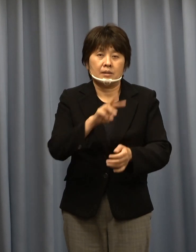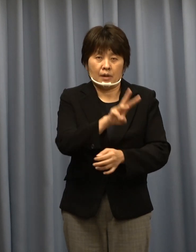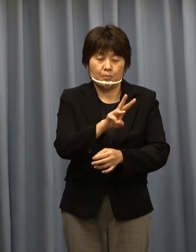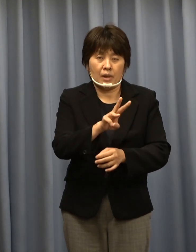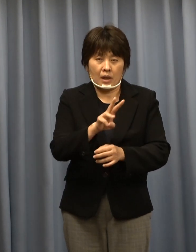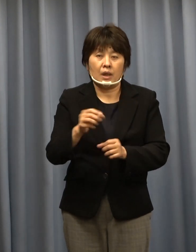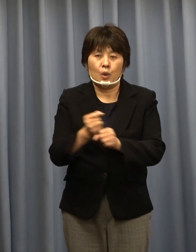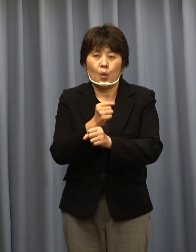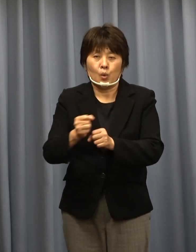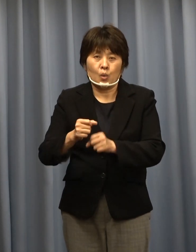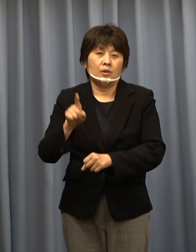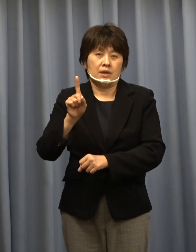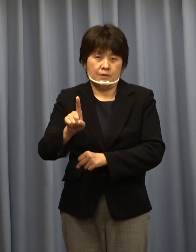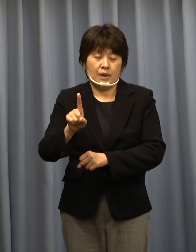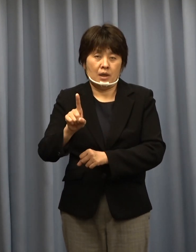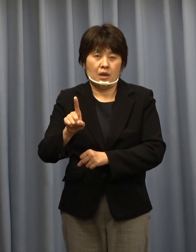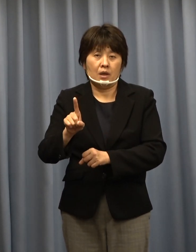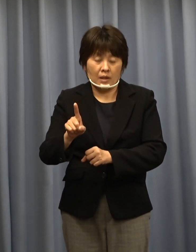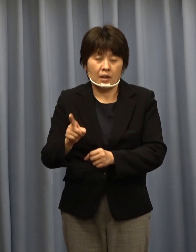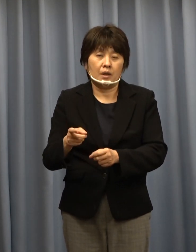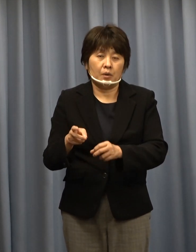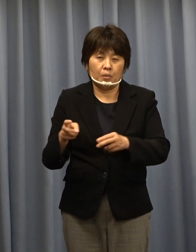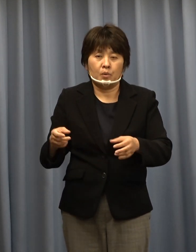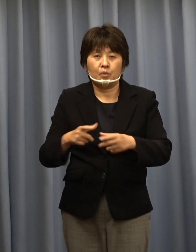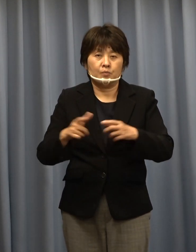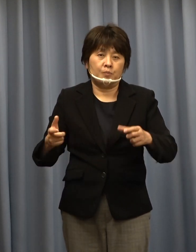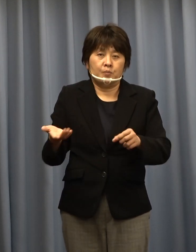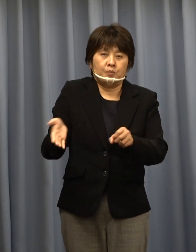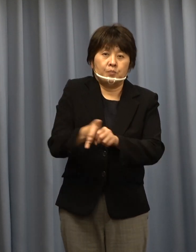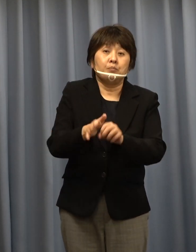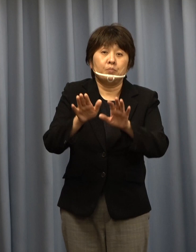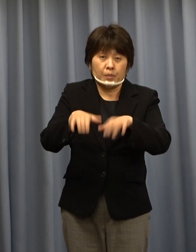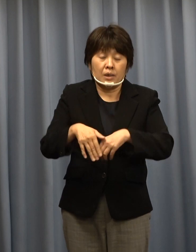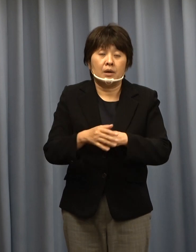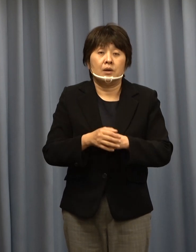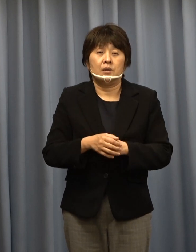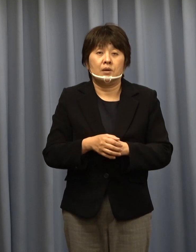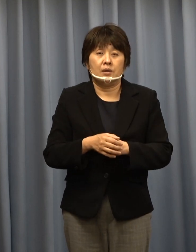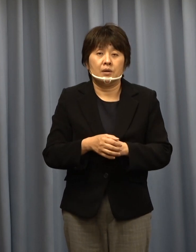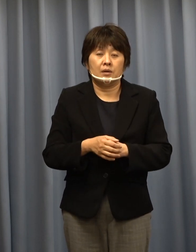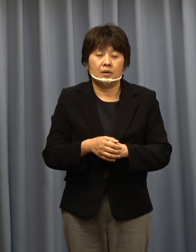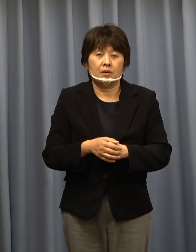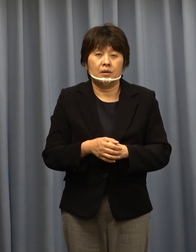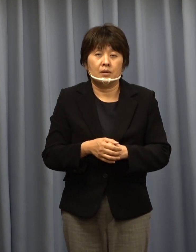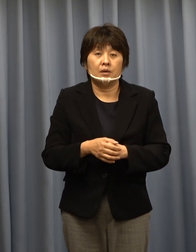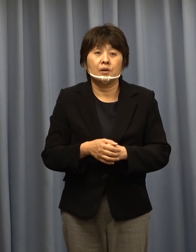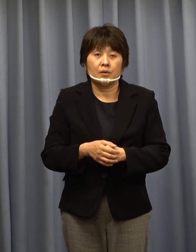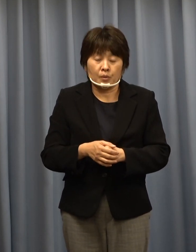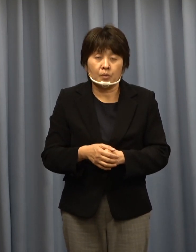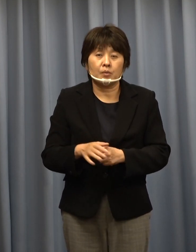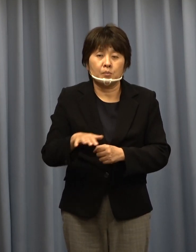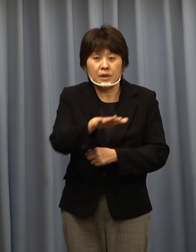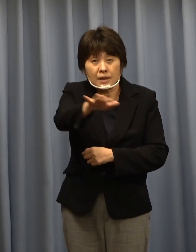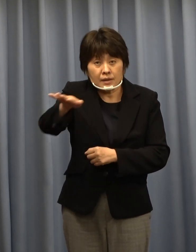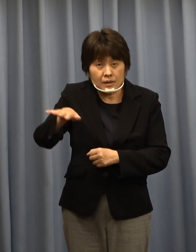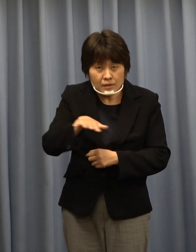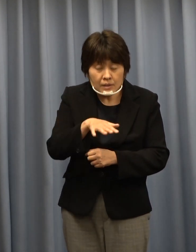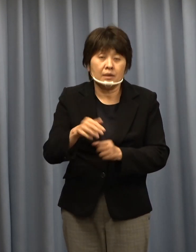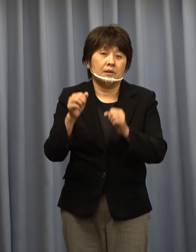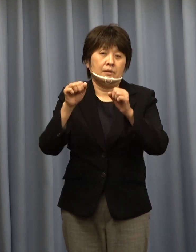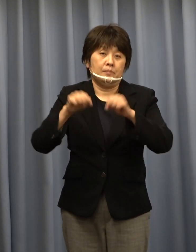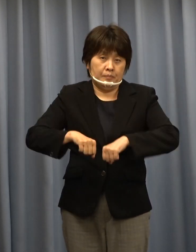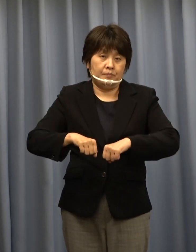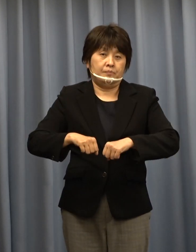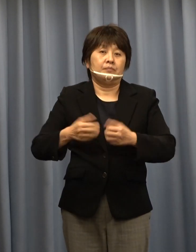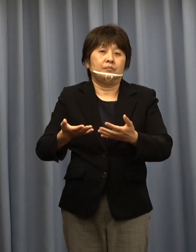1名が新たに、ご参加いただきましたけれども、これらの委員につきましてもご賛成をいただいたということ